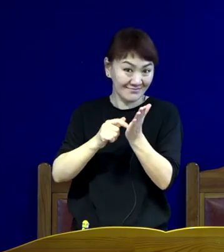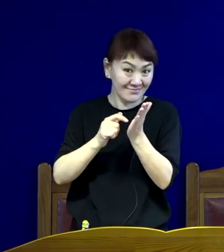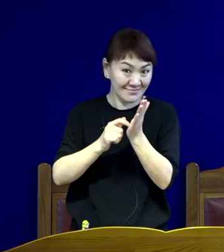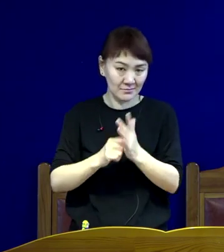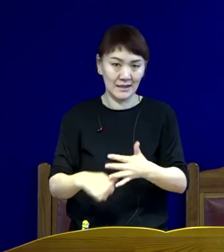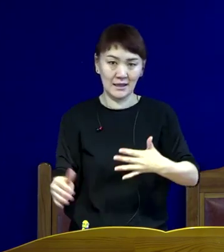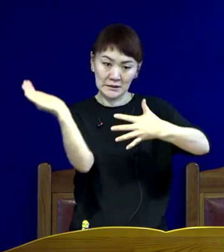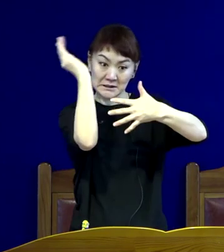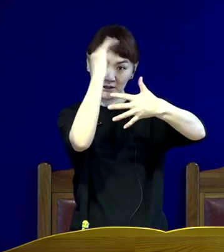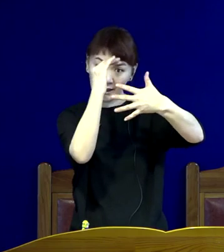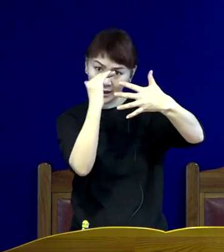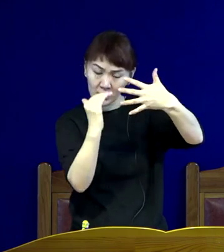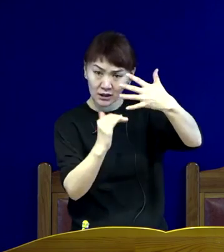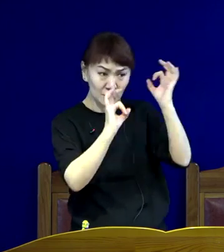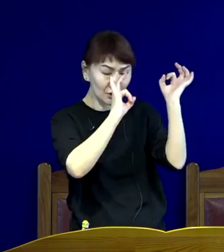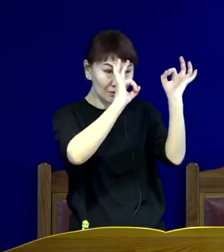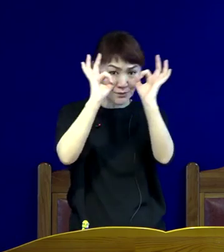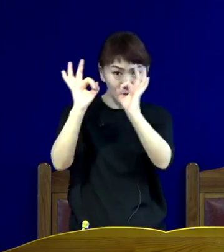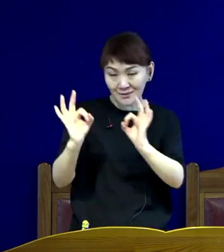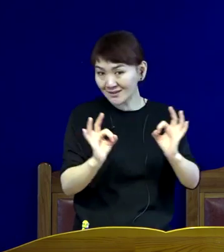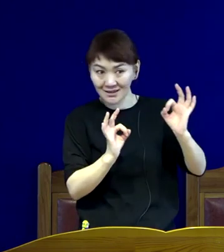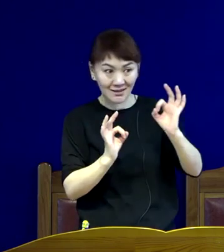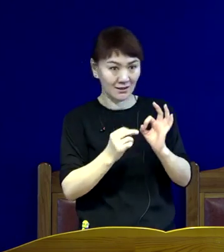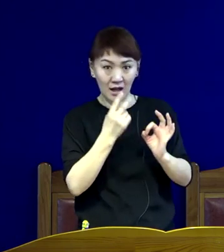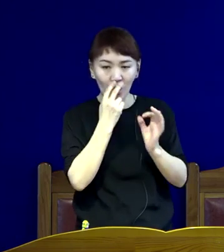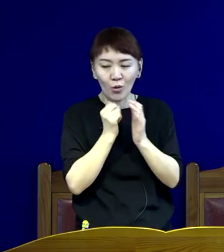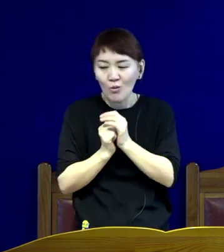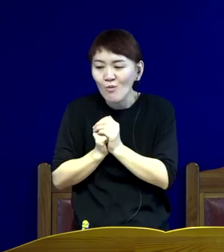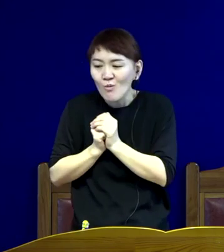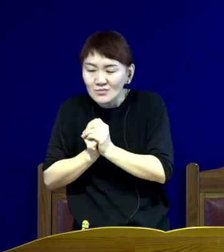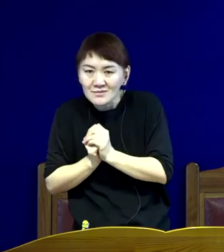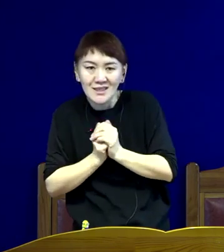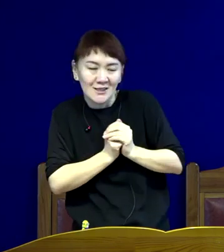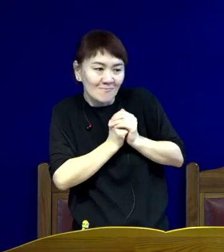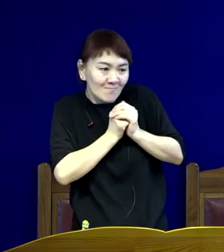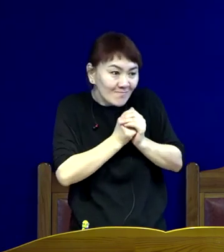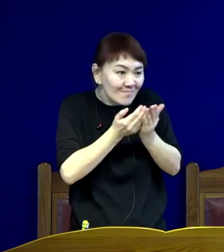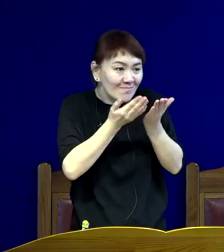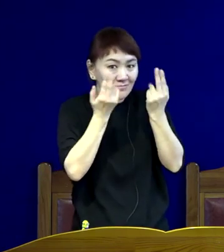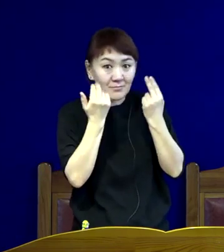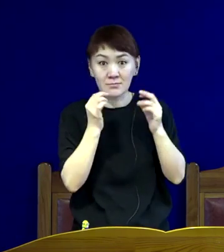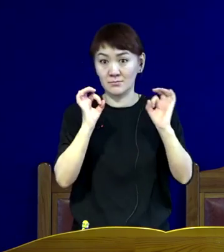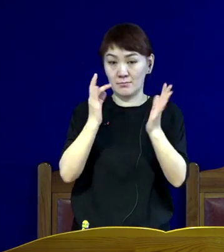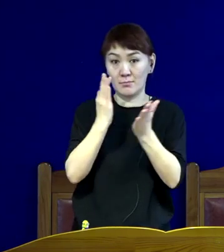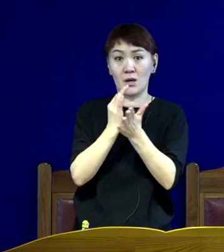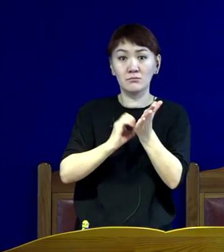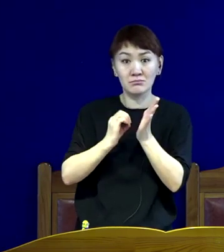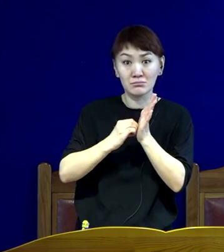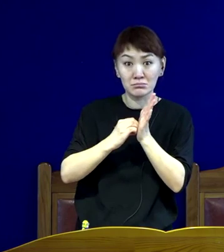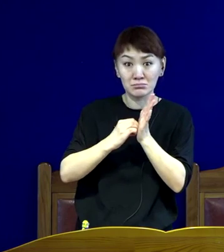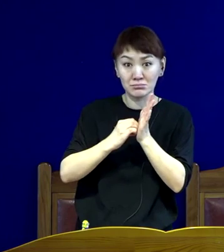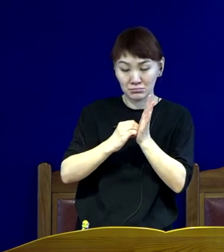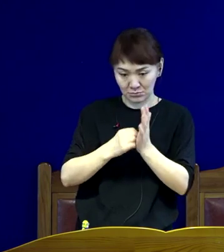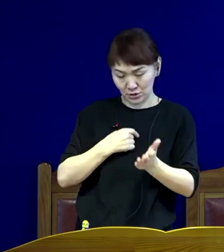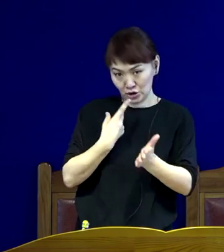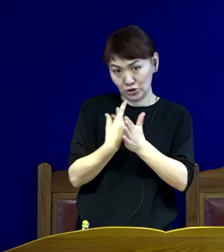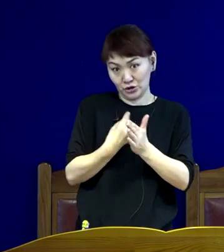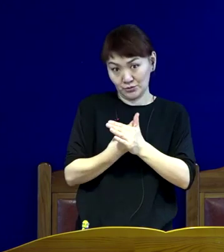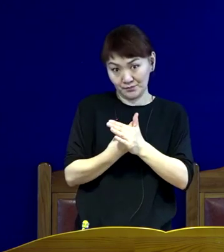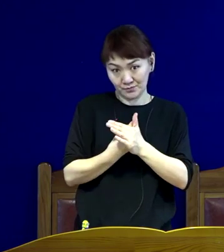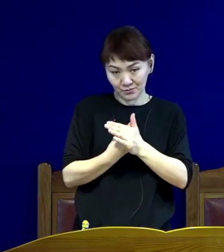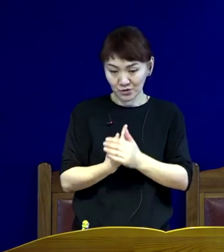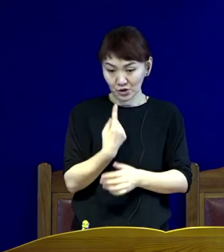дистрал шиг болсон байгууллагад яг гэвэл хүндлэл байх хэрэгтэй. Тийм ч учраас нэг хүнээс хоёр хүн нь